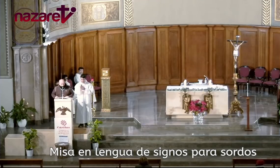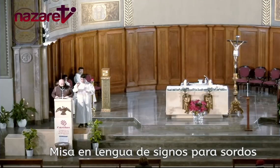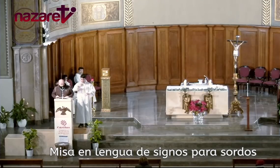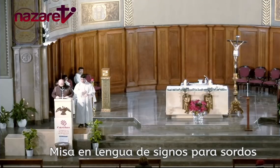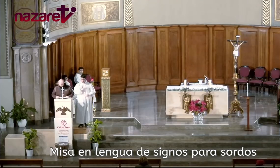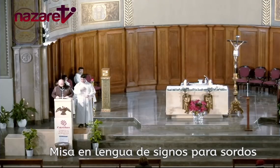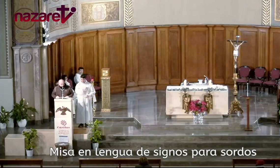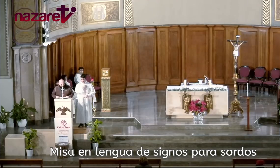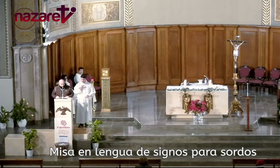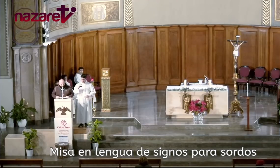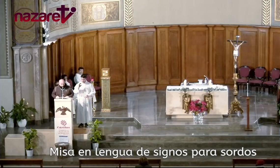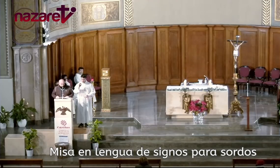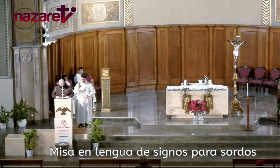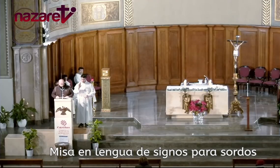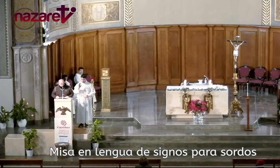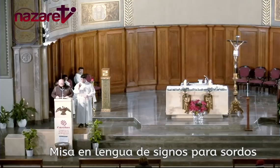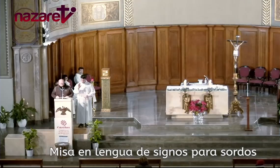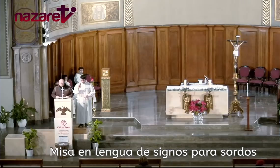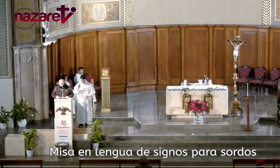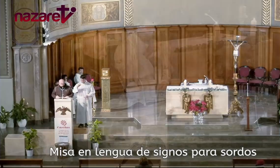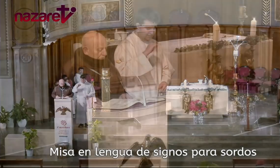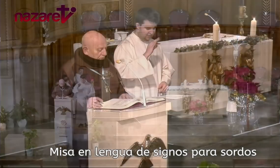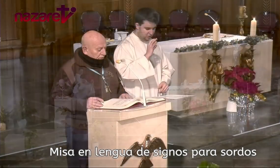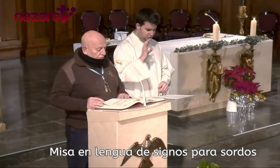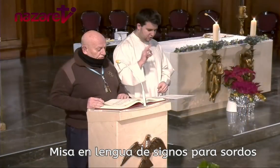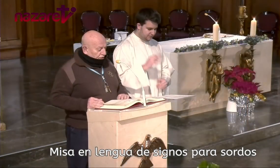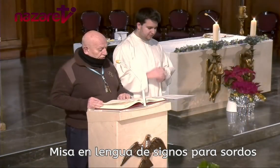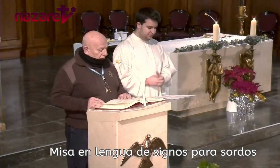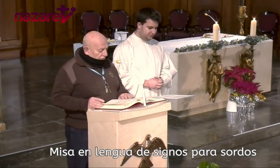Lectura de la primera carta del apóstol San Pablo a los Corintios.